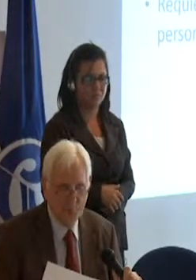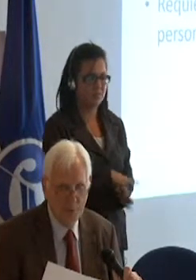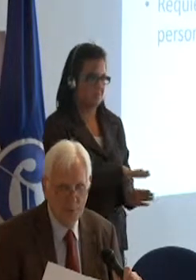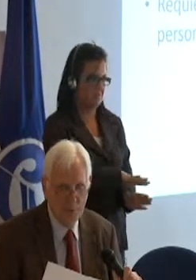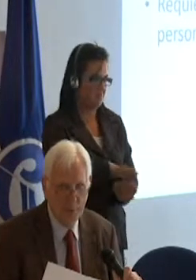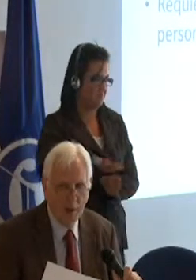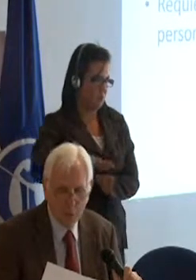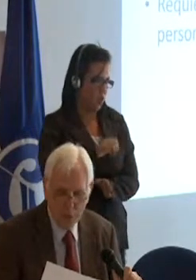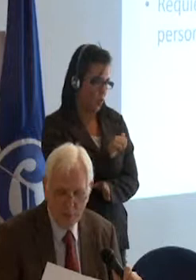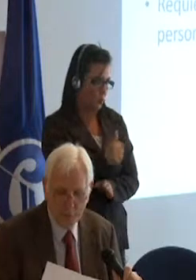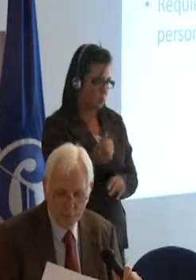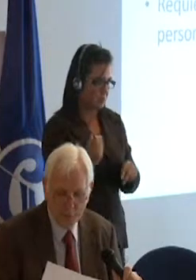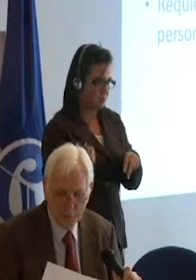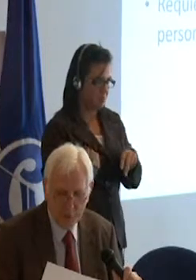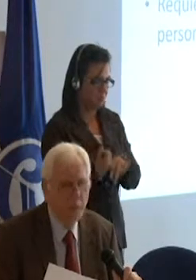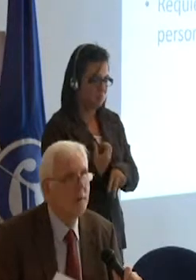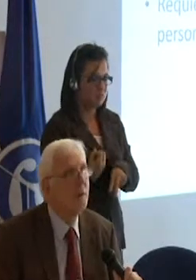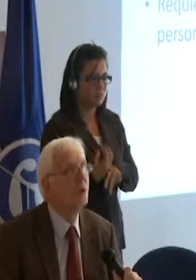una docente